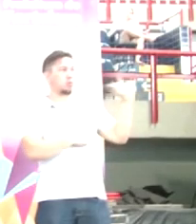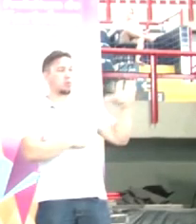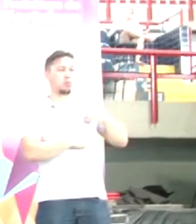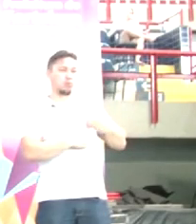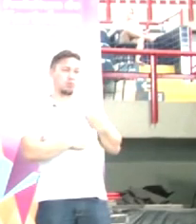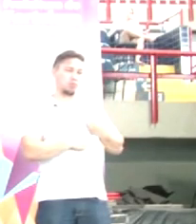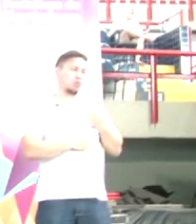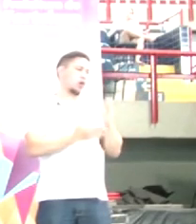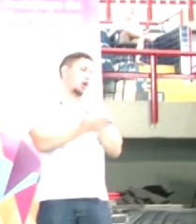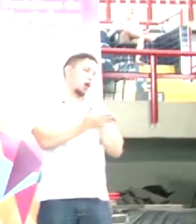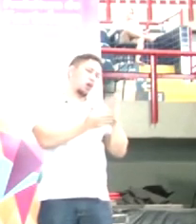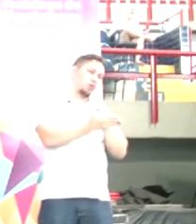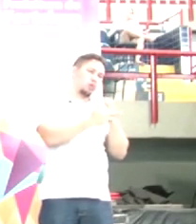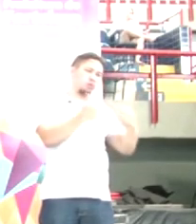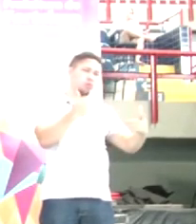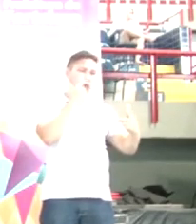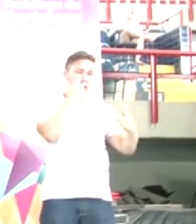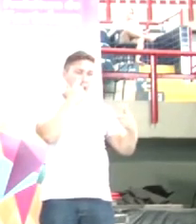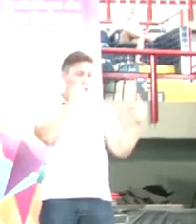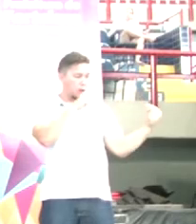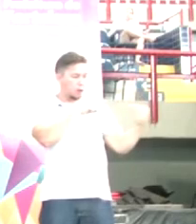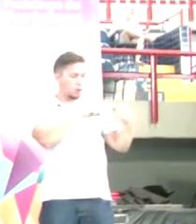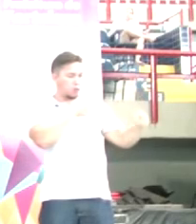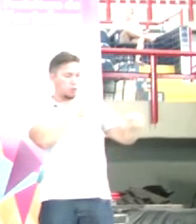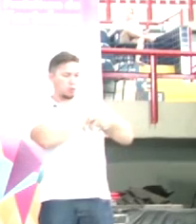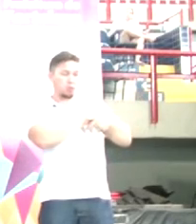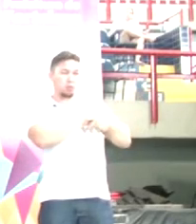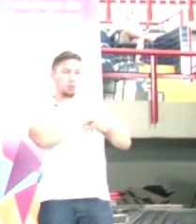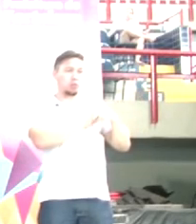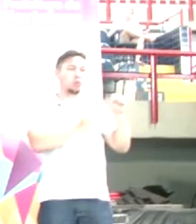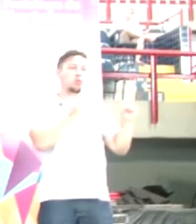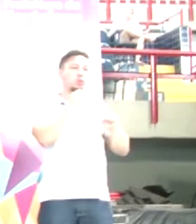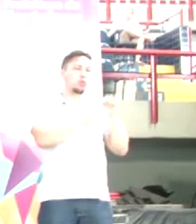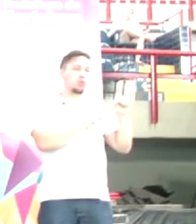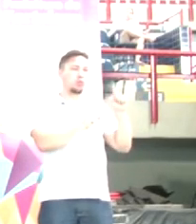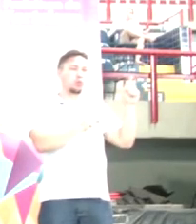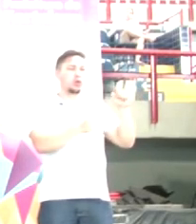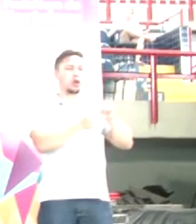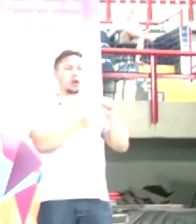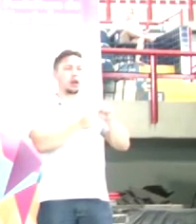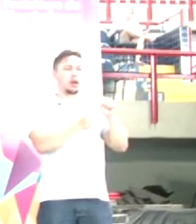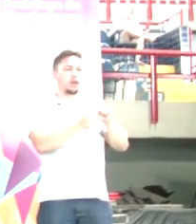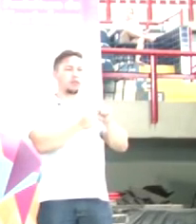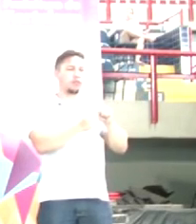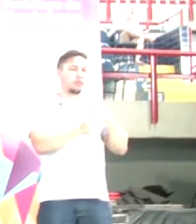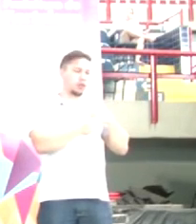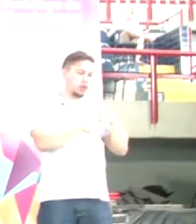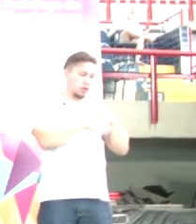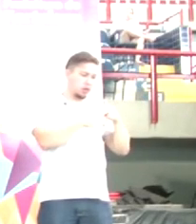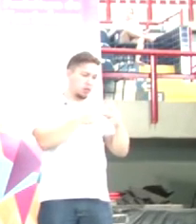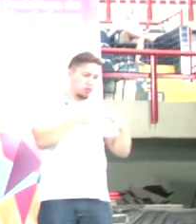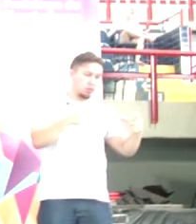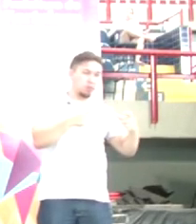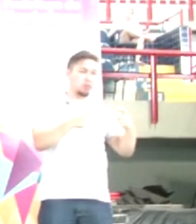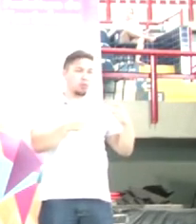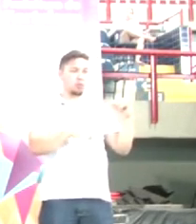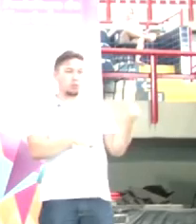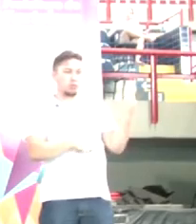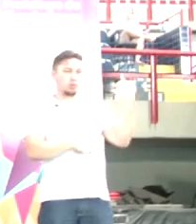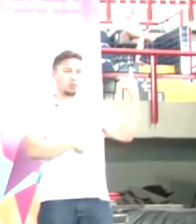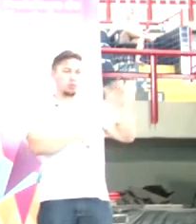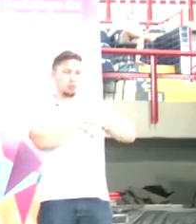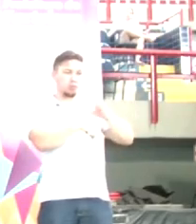tem algumas vantagens com relação ao combustível fóssil. E uma das grandes vantagens